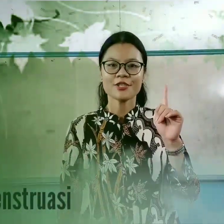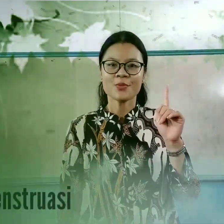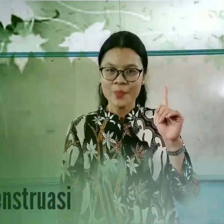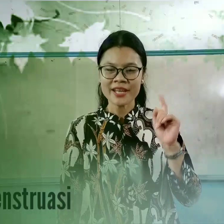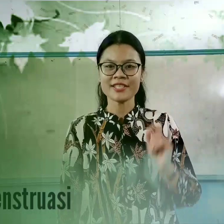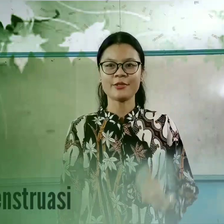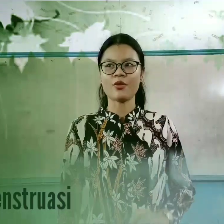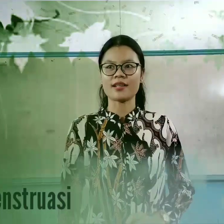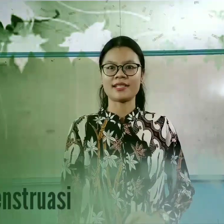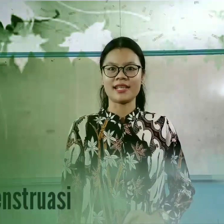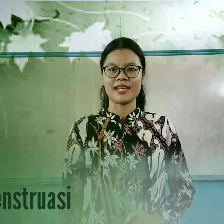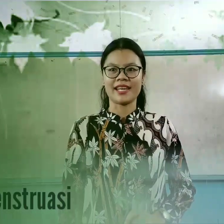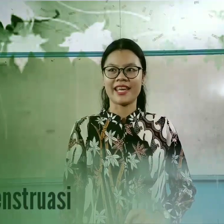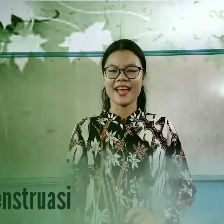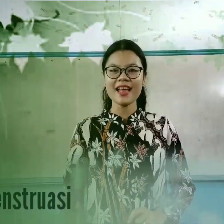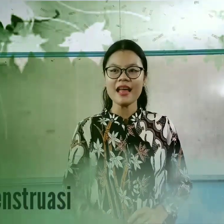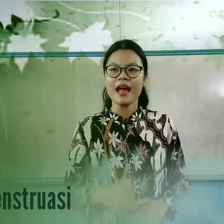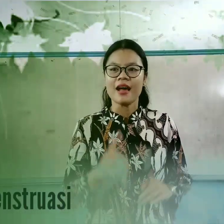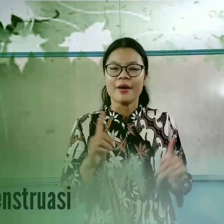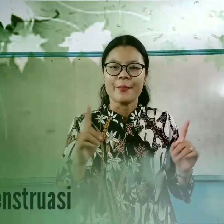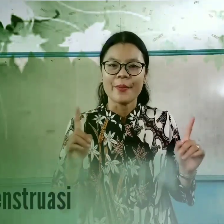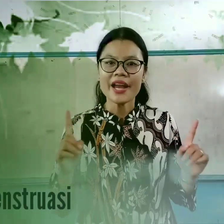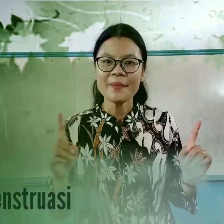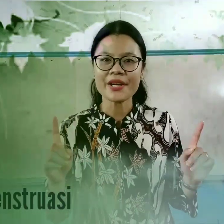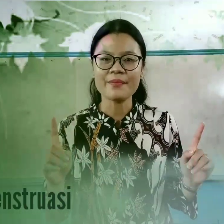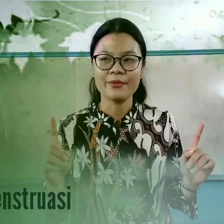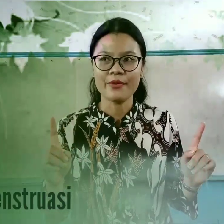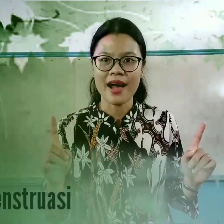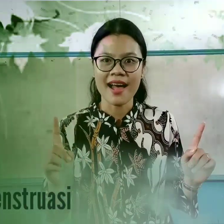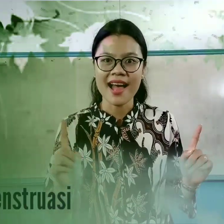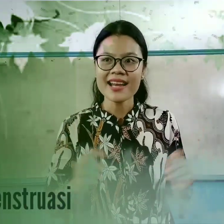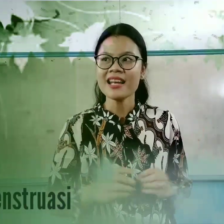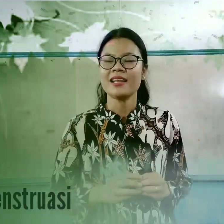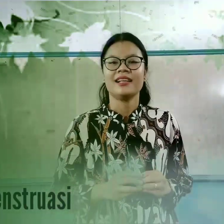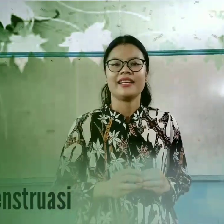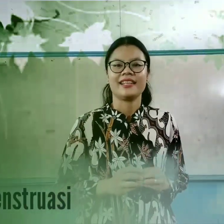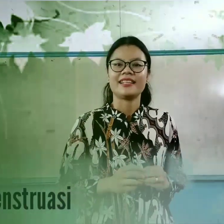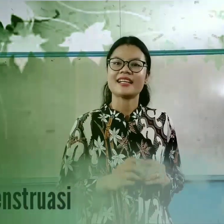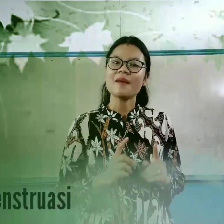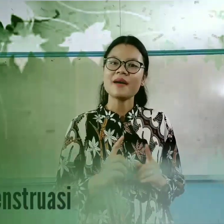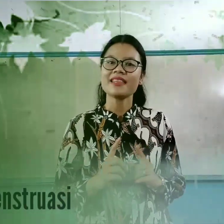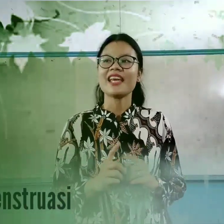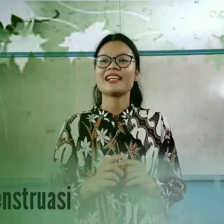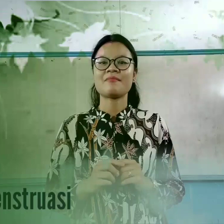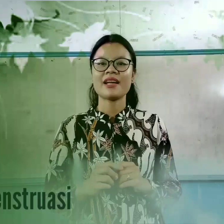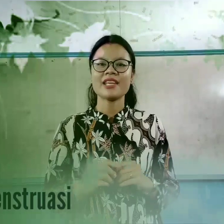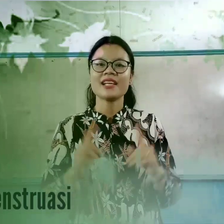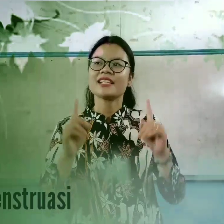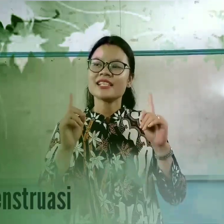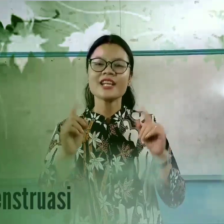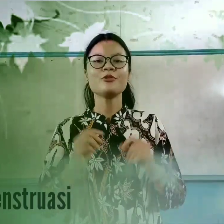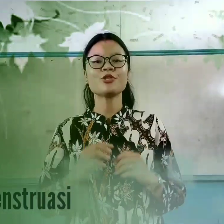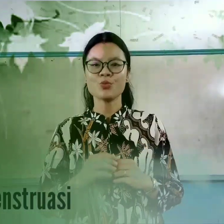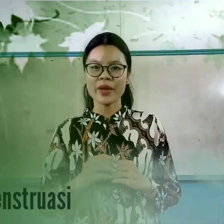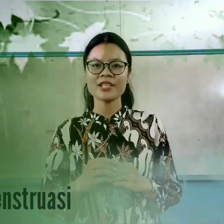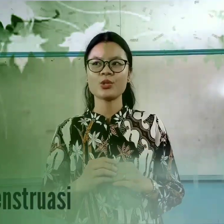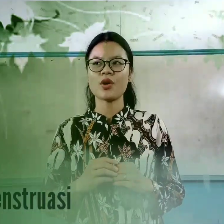Siklus menstruasi, ya. Pada perempuan terdapat yang namanya siklus